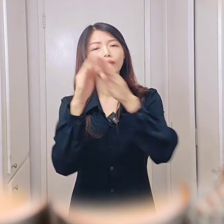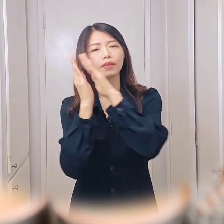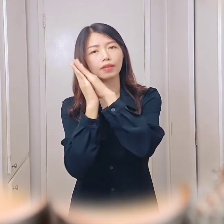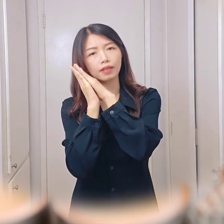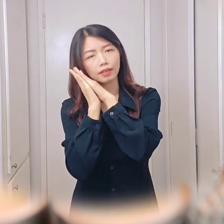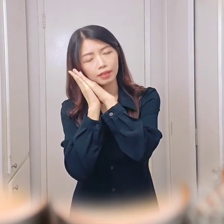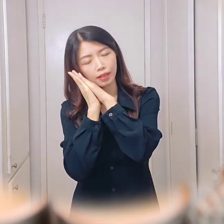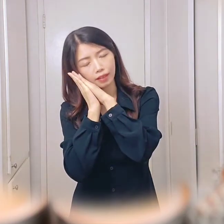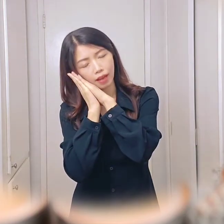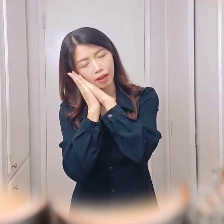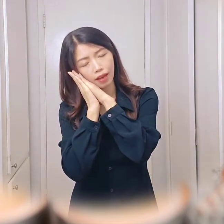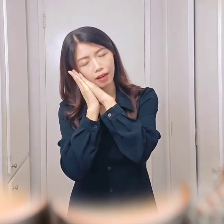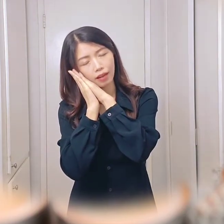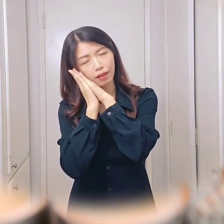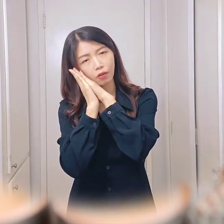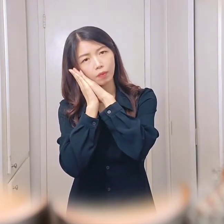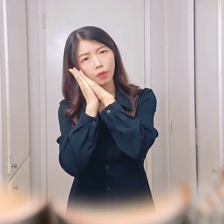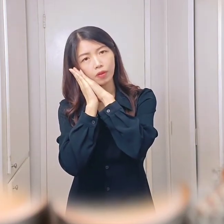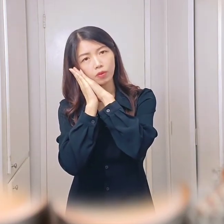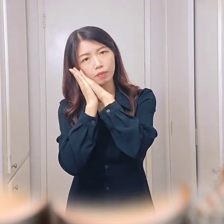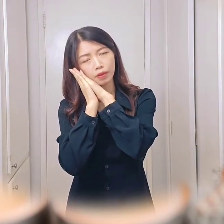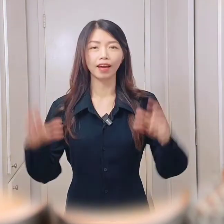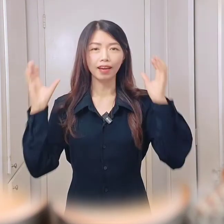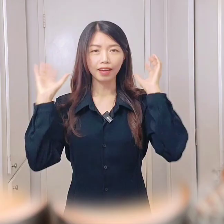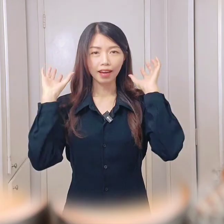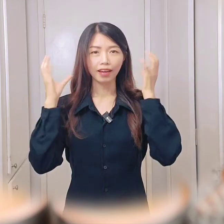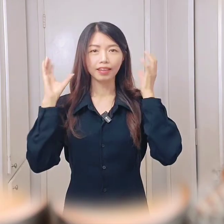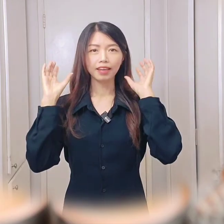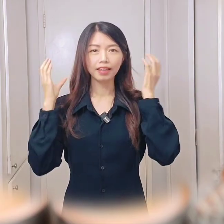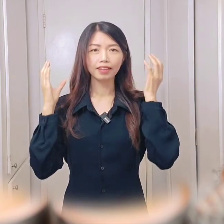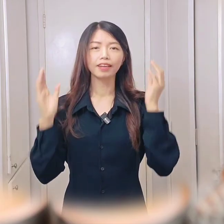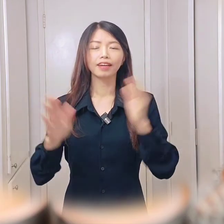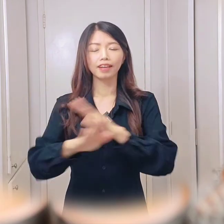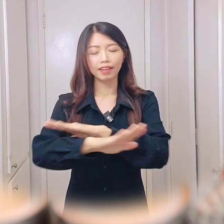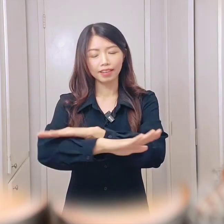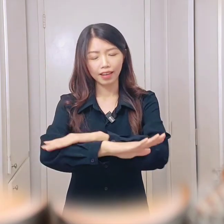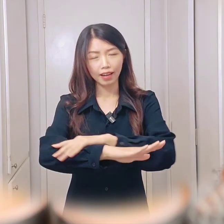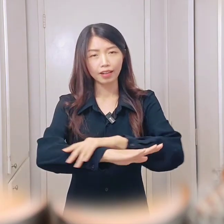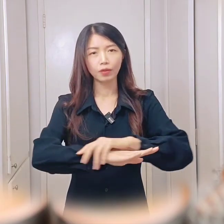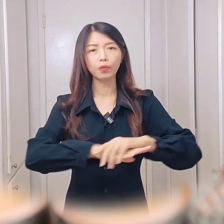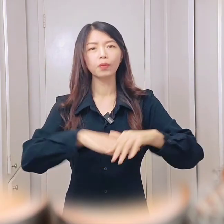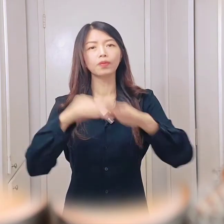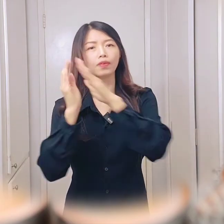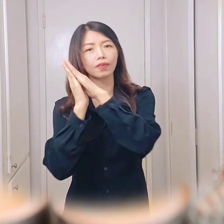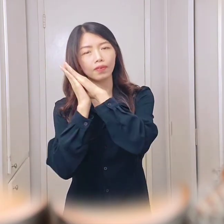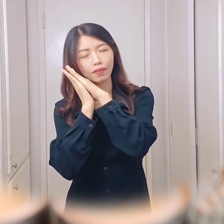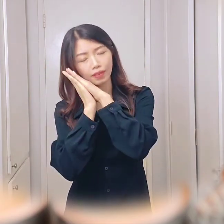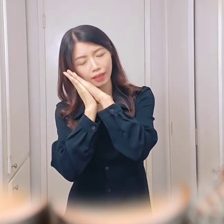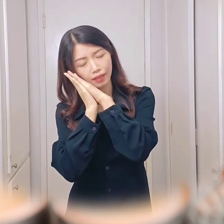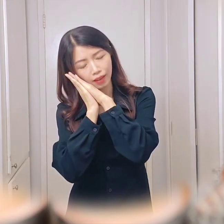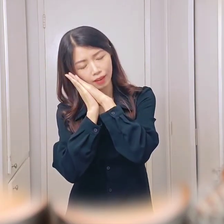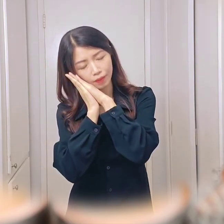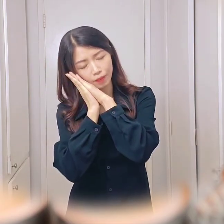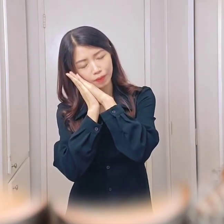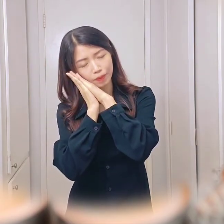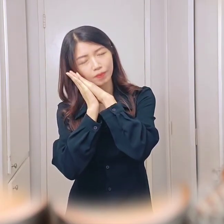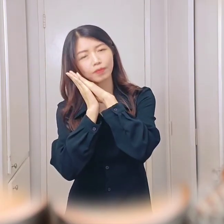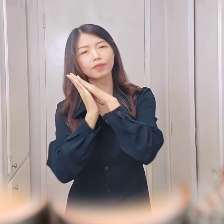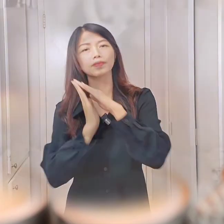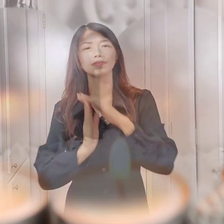잘도 잔다. 이렇게 표현해 줬습니다. 아기 잘도 잔다.